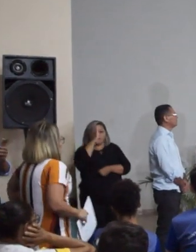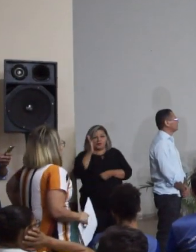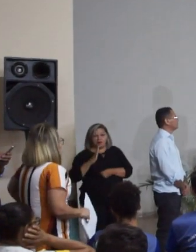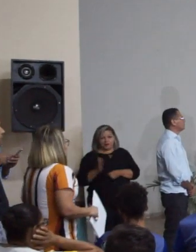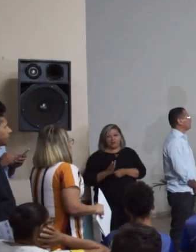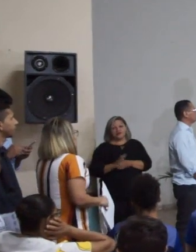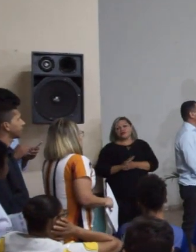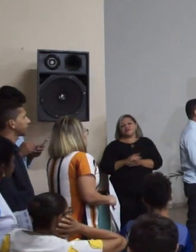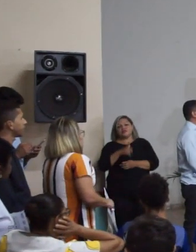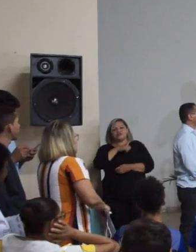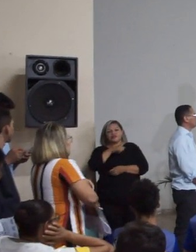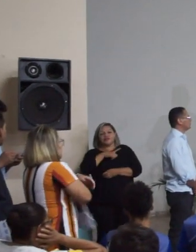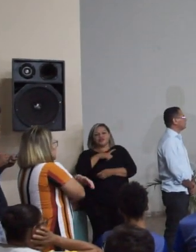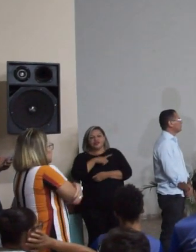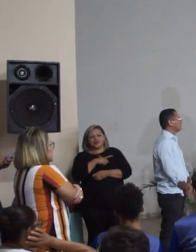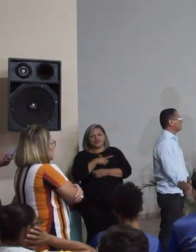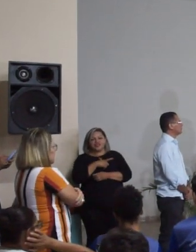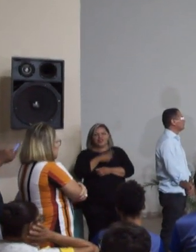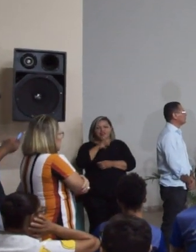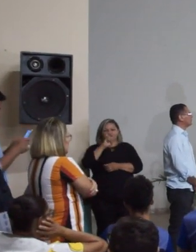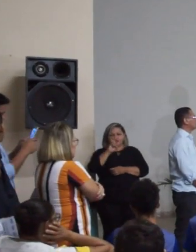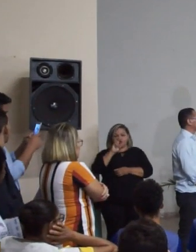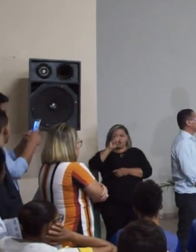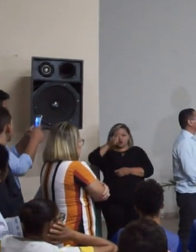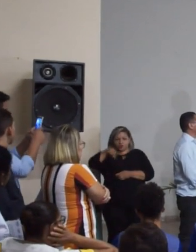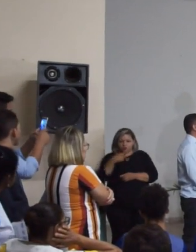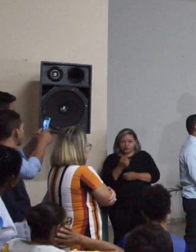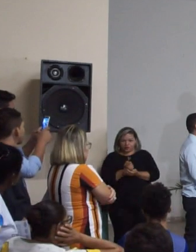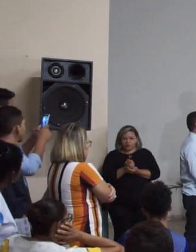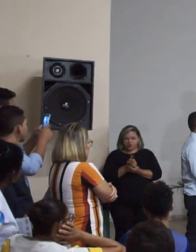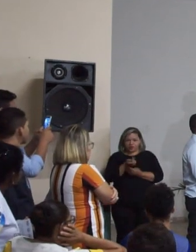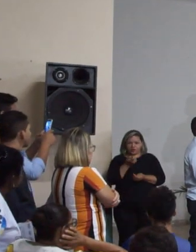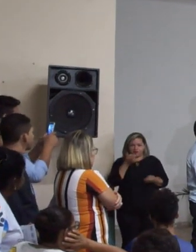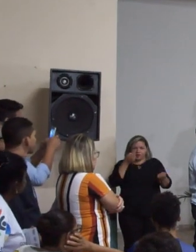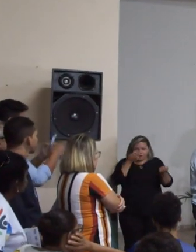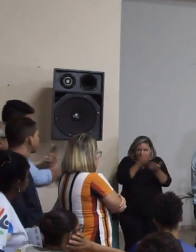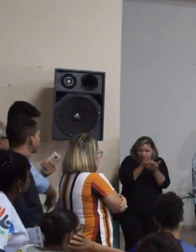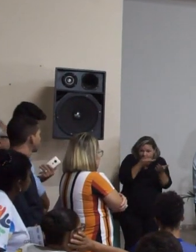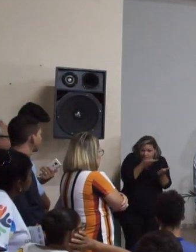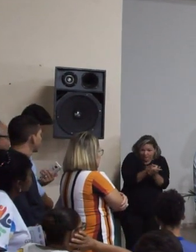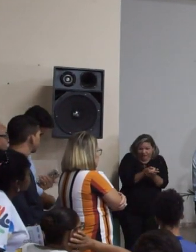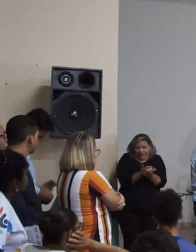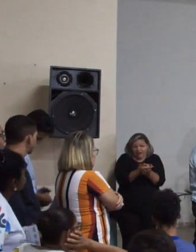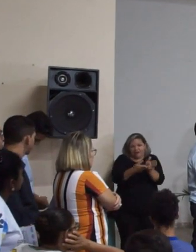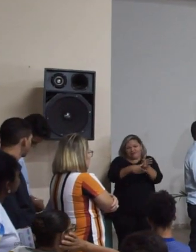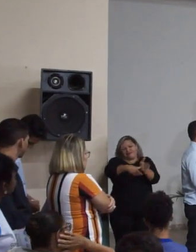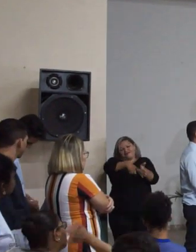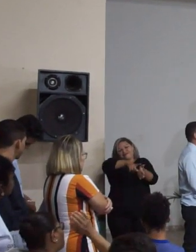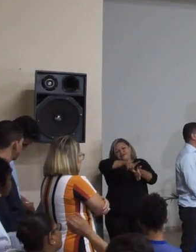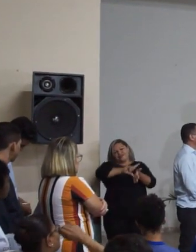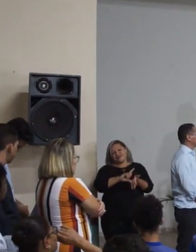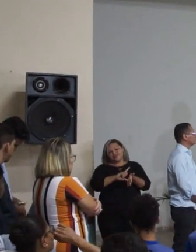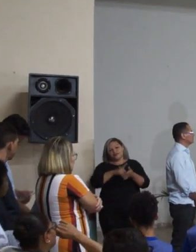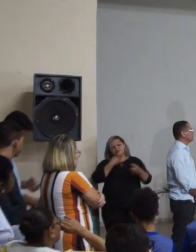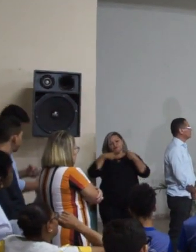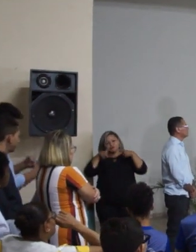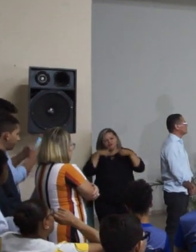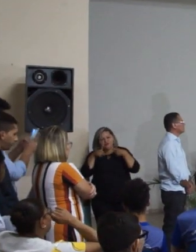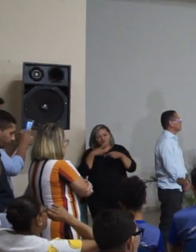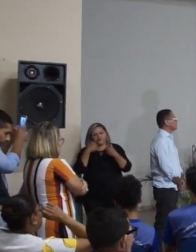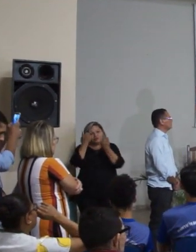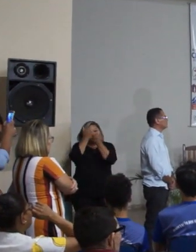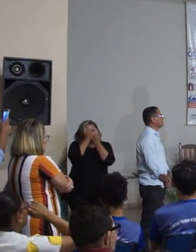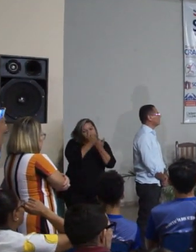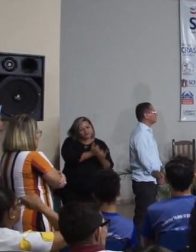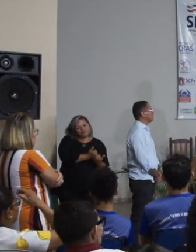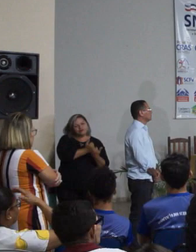1.570, que ainda mantém suas folhas em dias. Em dias não, pagamento antecipado. E discutindo com alguns prefeitos, nós